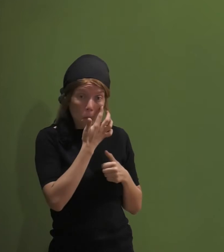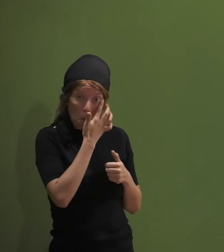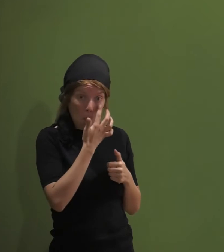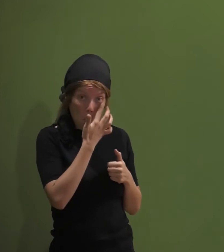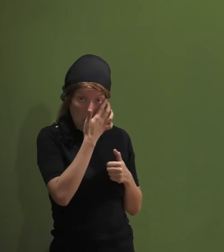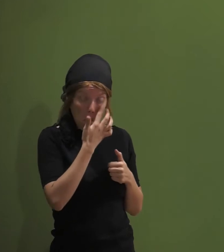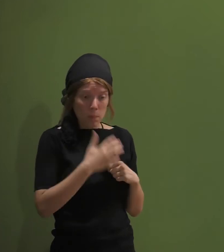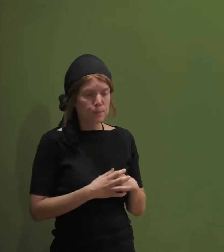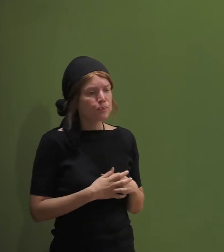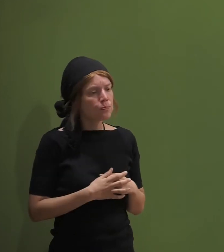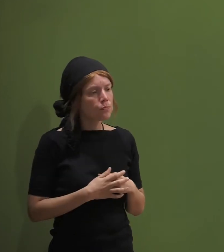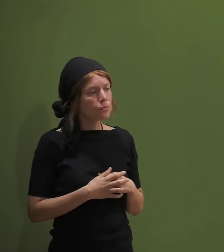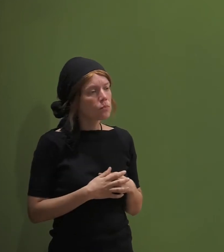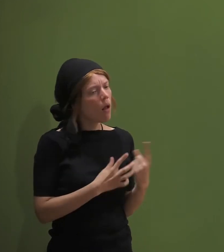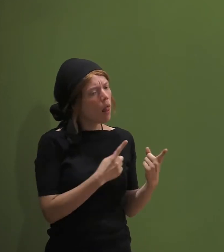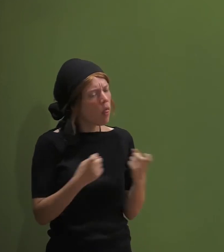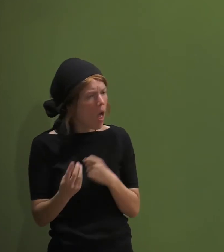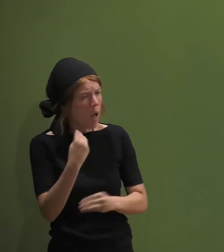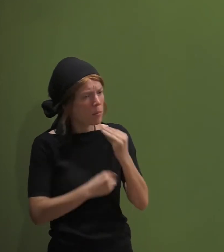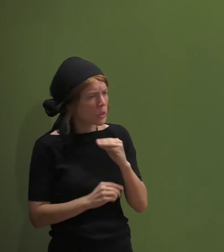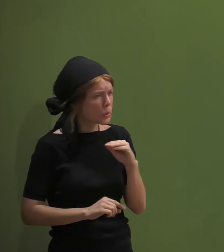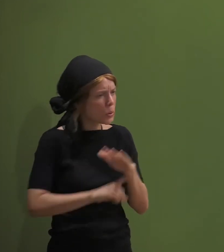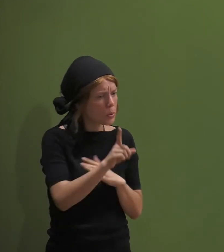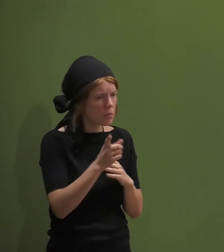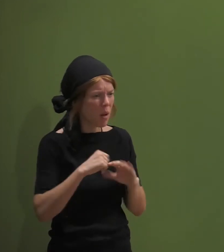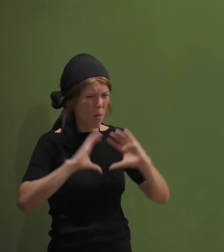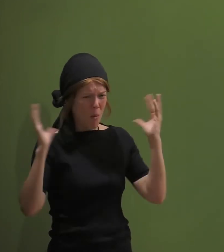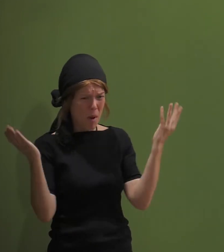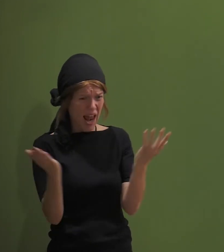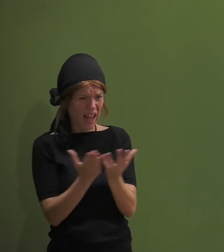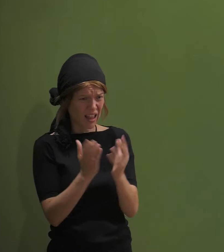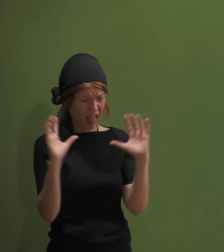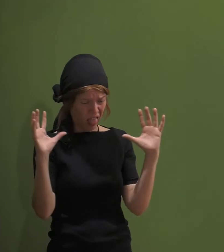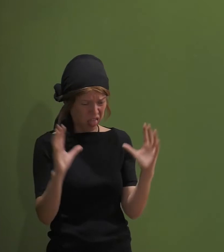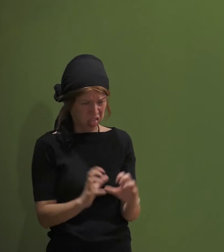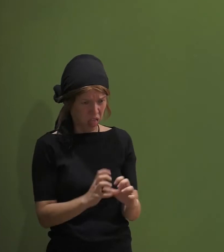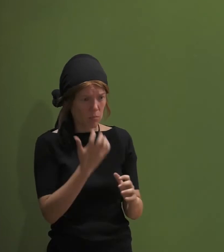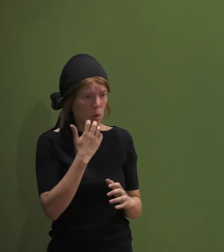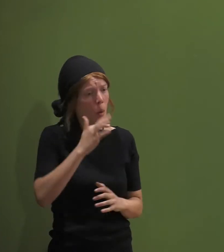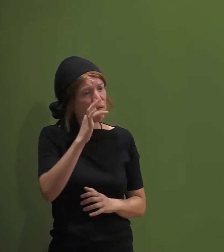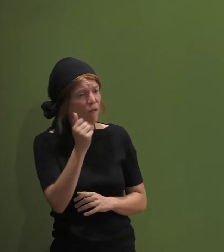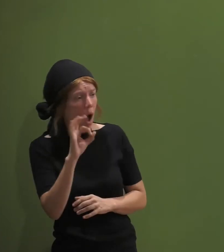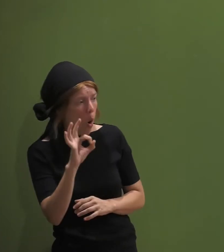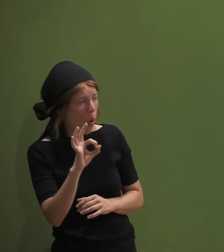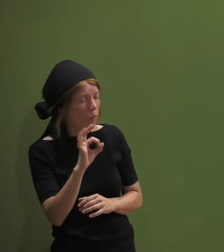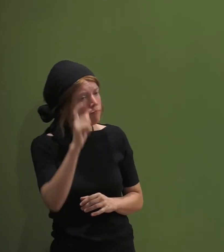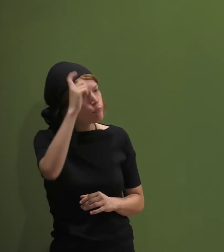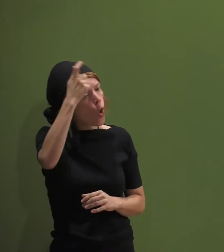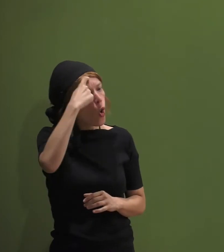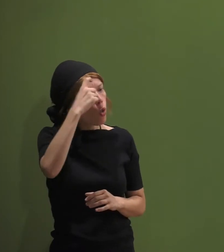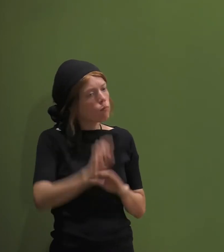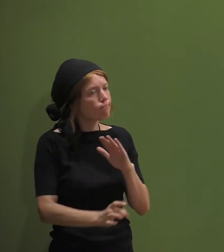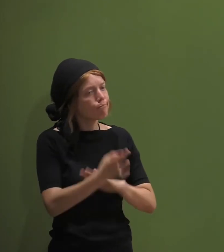Enfrentados al dilema de las necesidades crecientes de alimento y del deterioro del planeta, científicos y organismos como la FAO han creado un concepto que